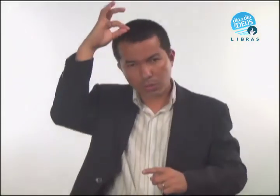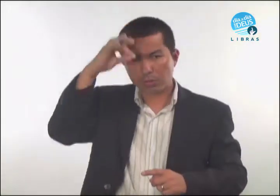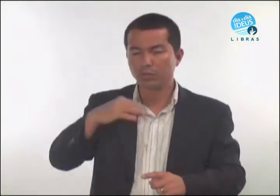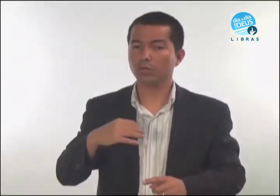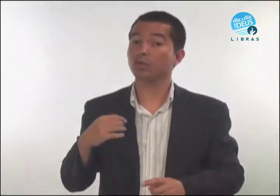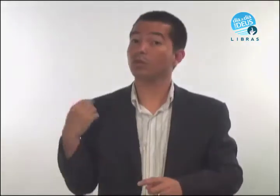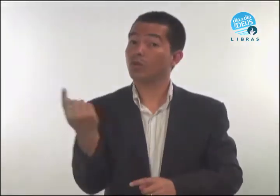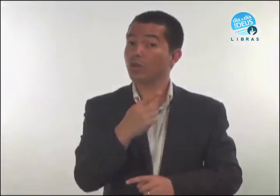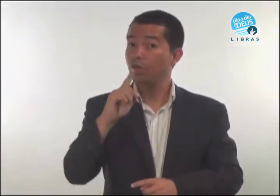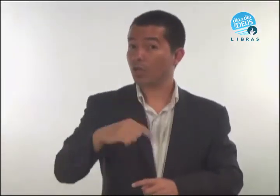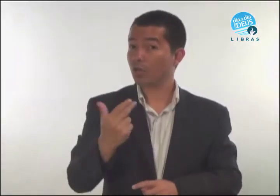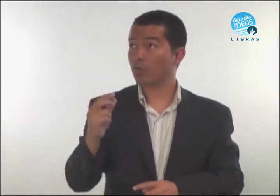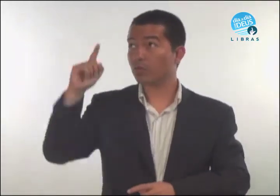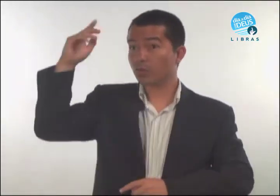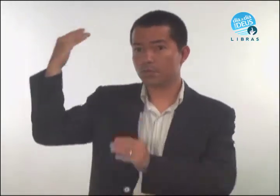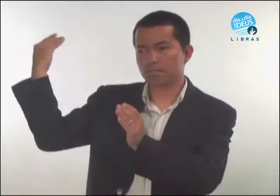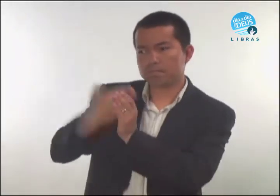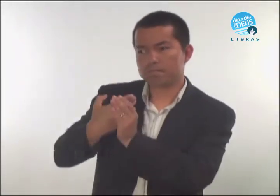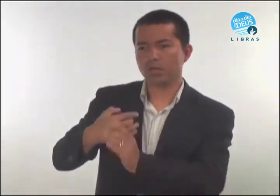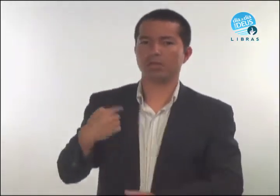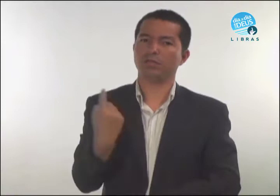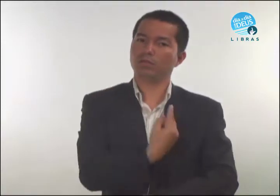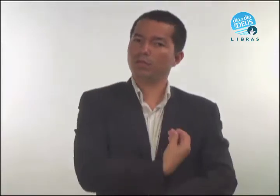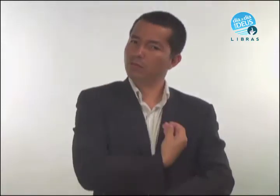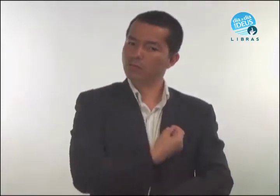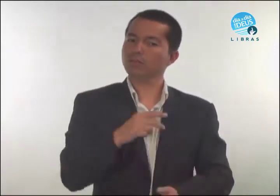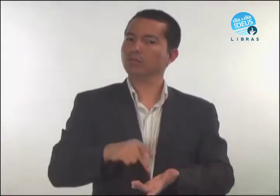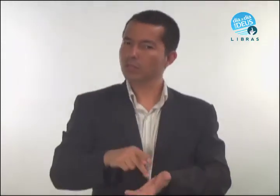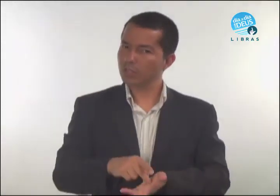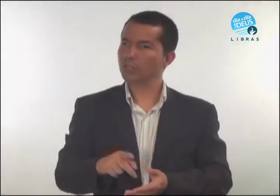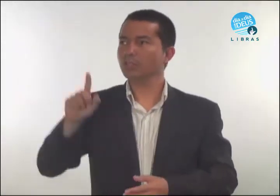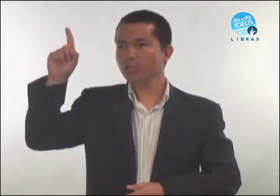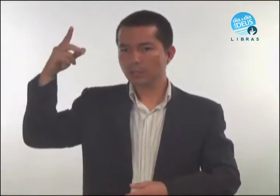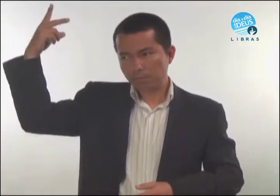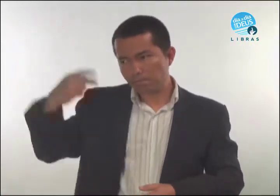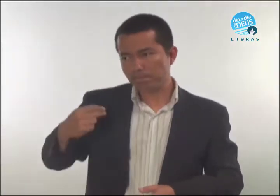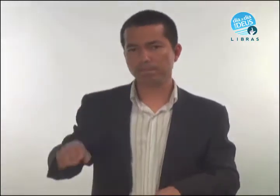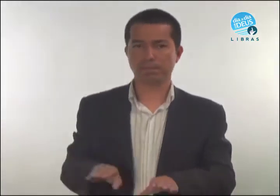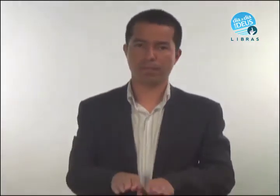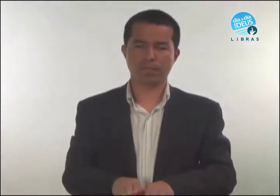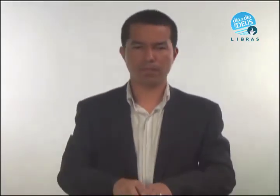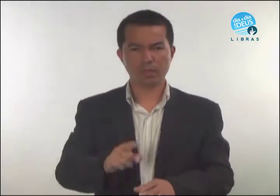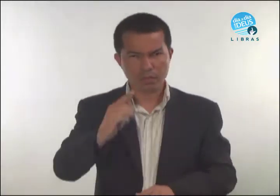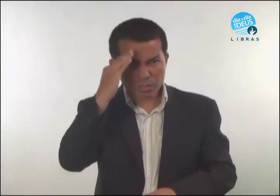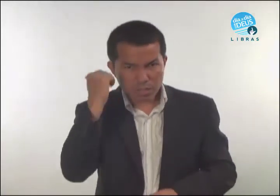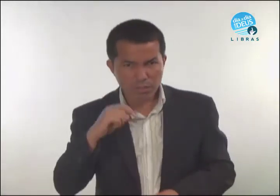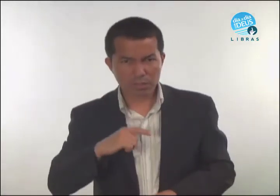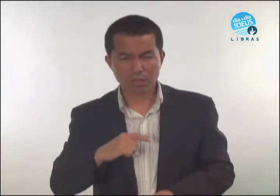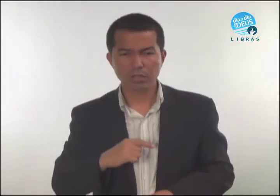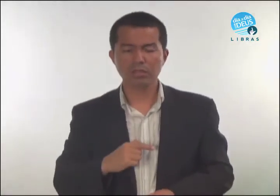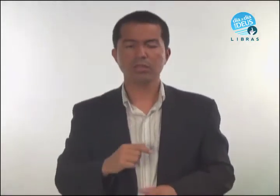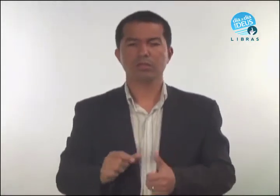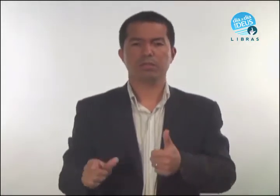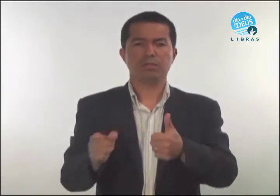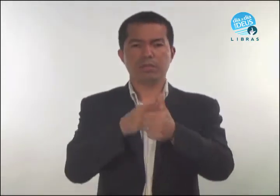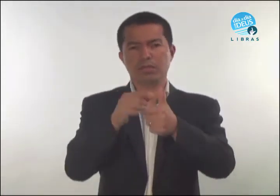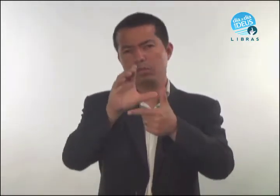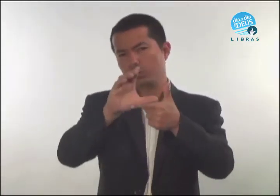nós. Um dos textos muito fortes da palavra é 1 Coríntios capítulo 11, que fala da ceia do Senhor. Diz assim